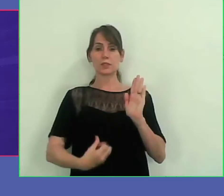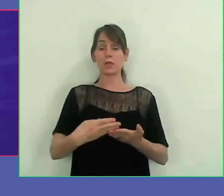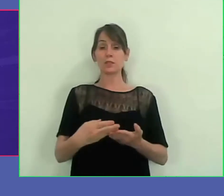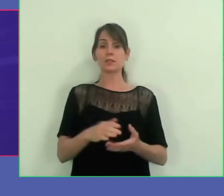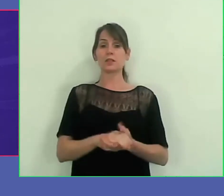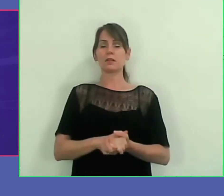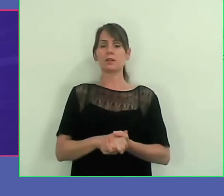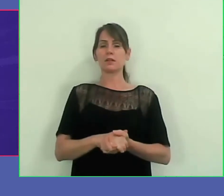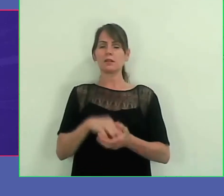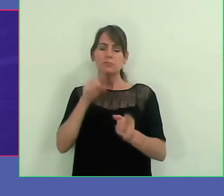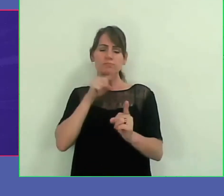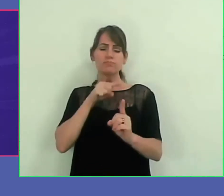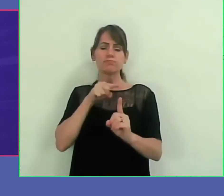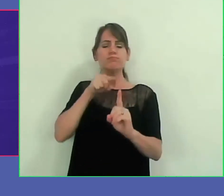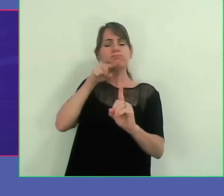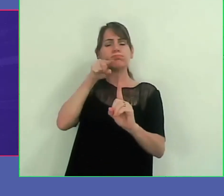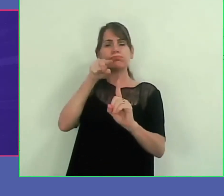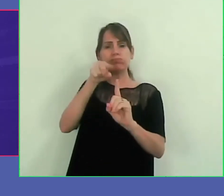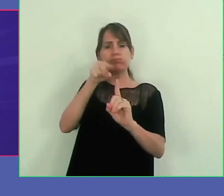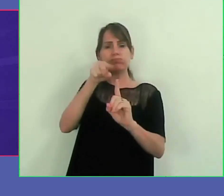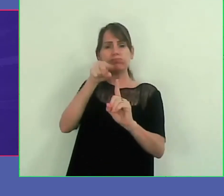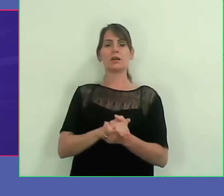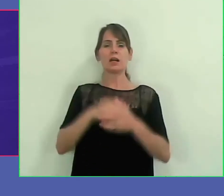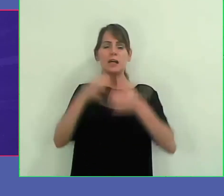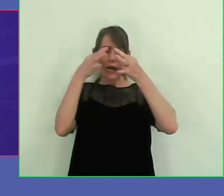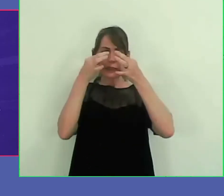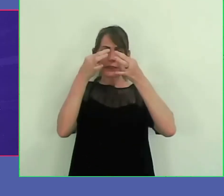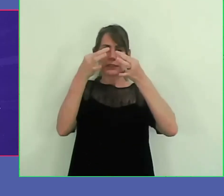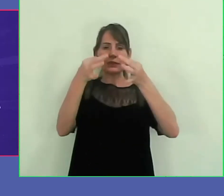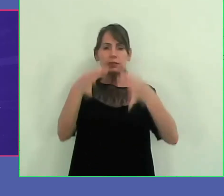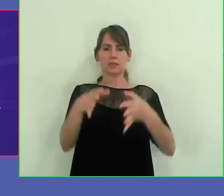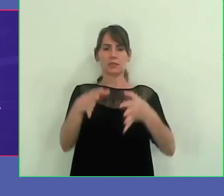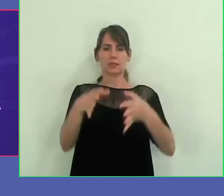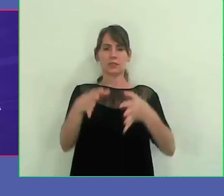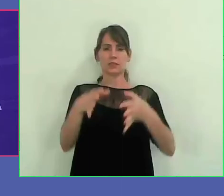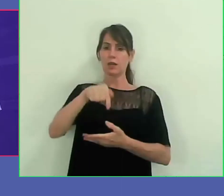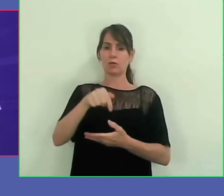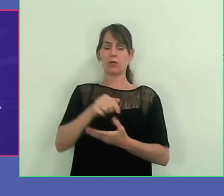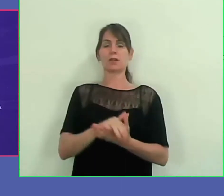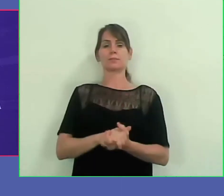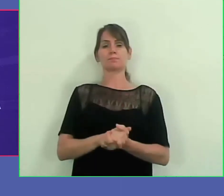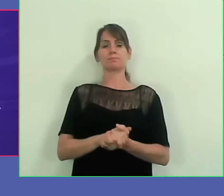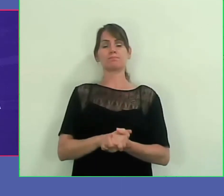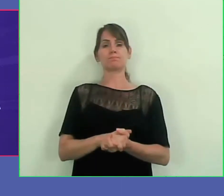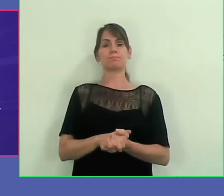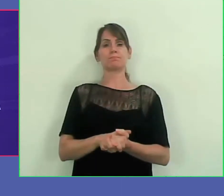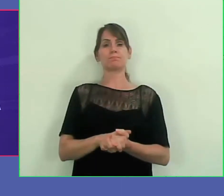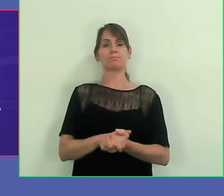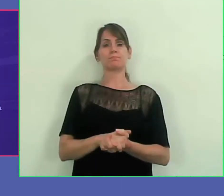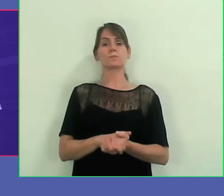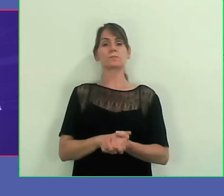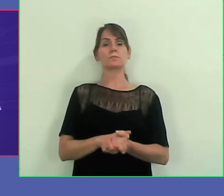precisamos focar a nossa atenção nesse semestre. Se não,